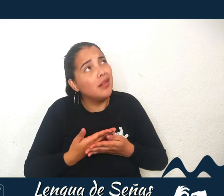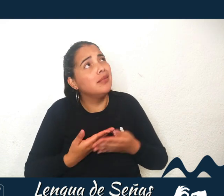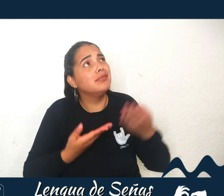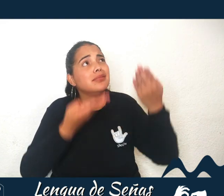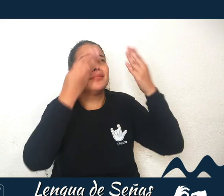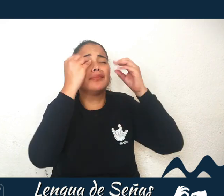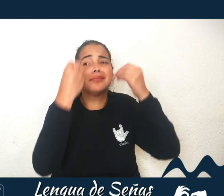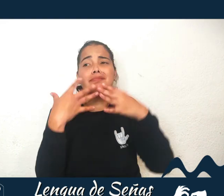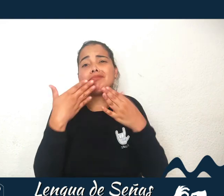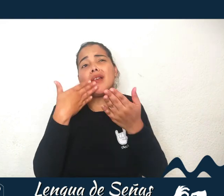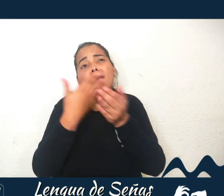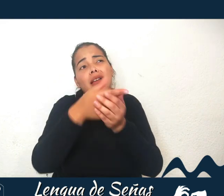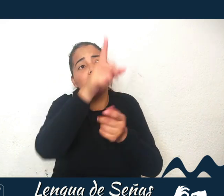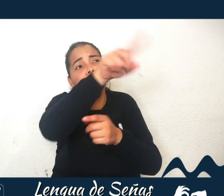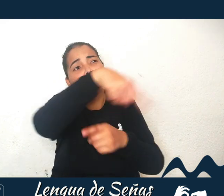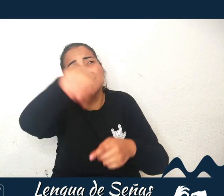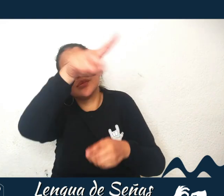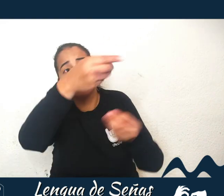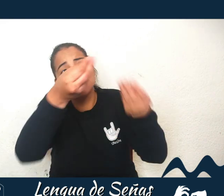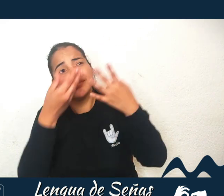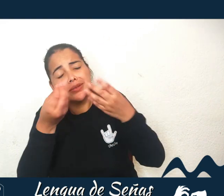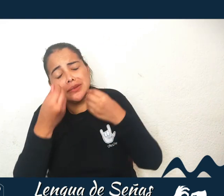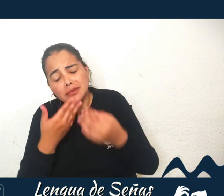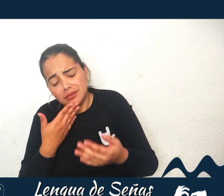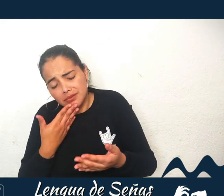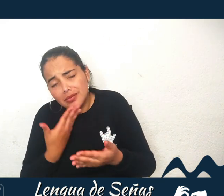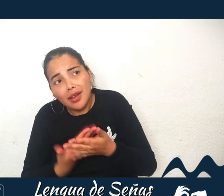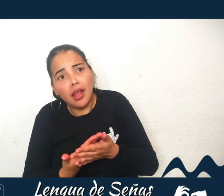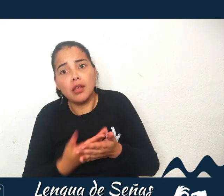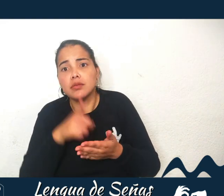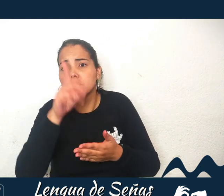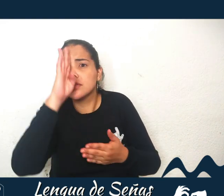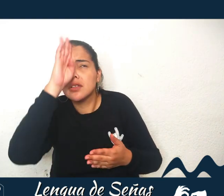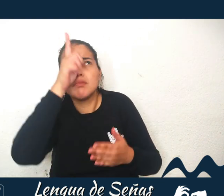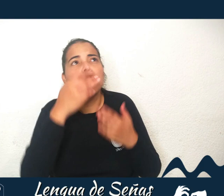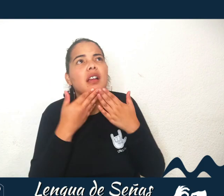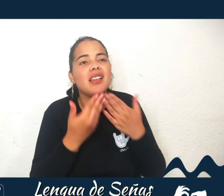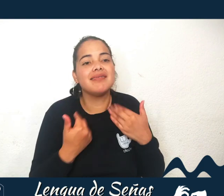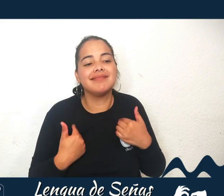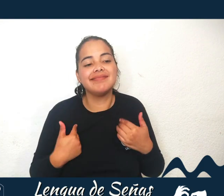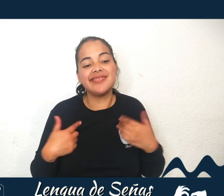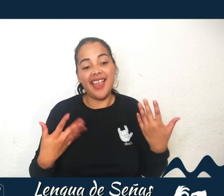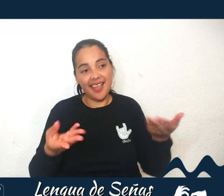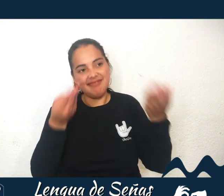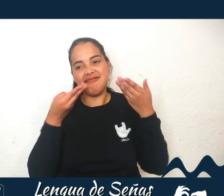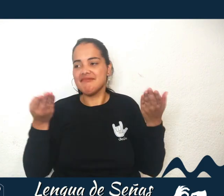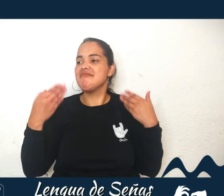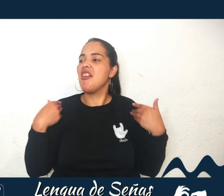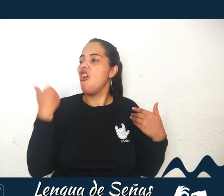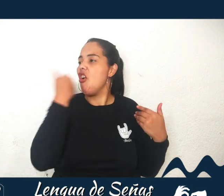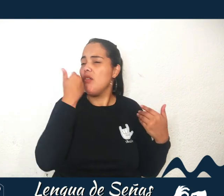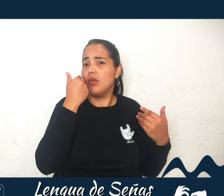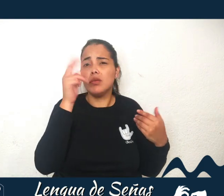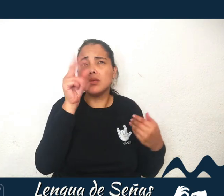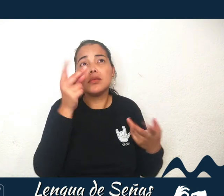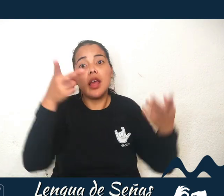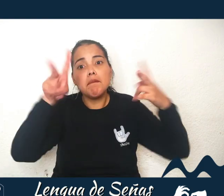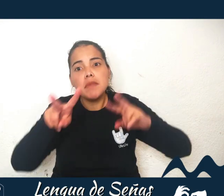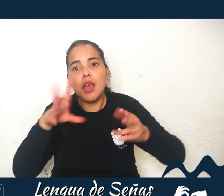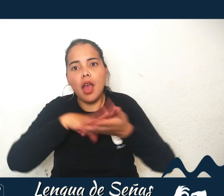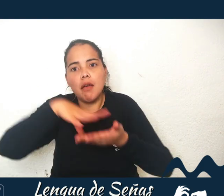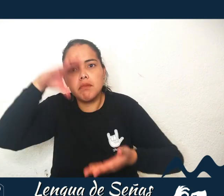obra santa de Dios en favor de aquel que recibe, por lo que también mira a través de